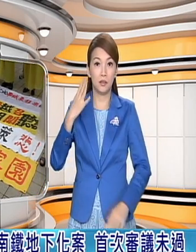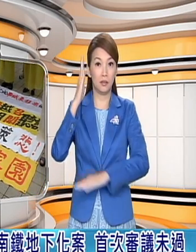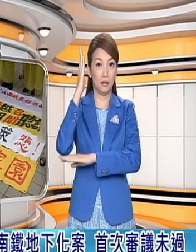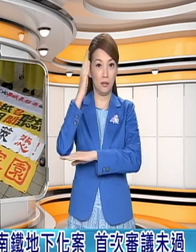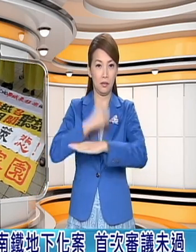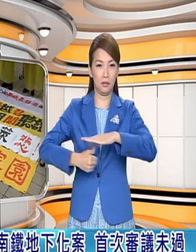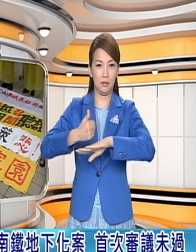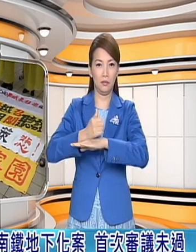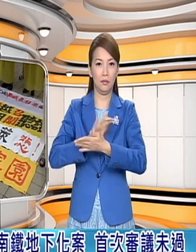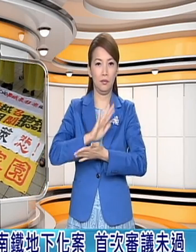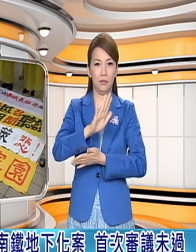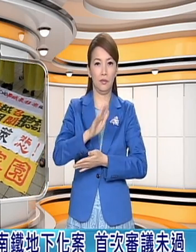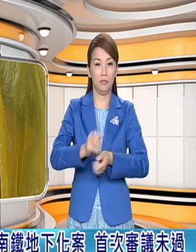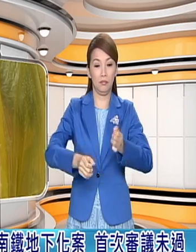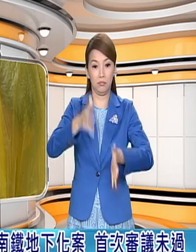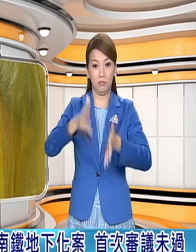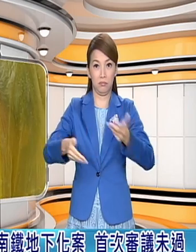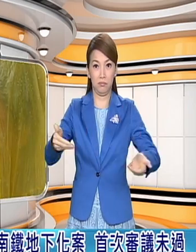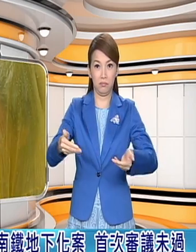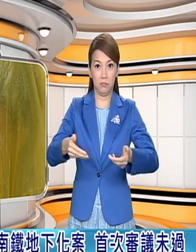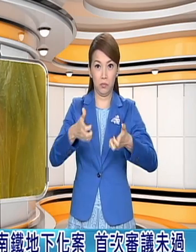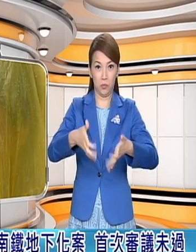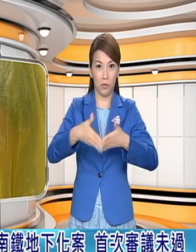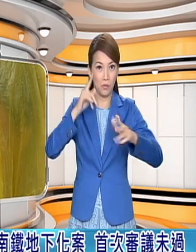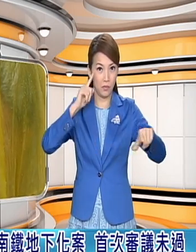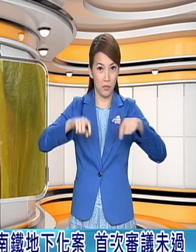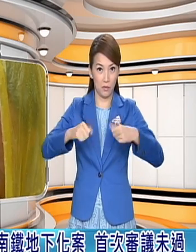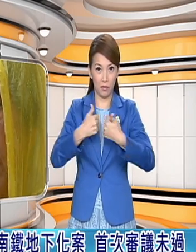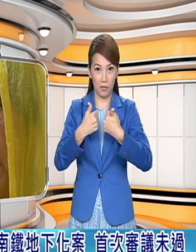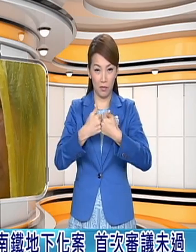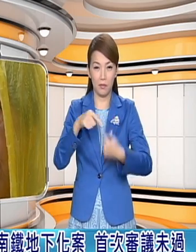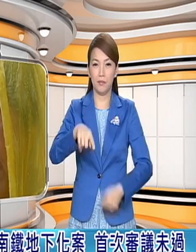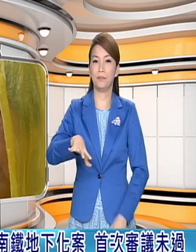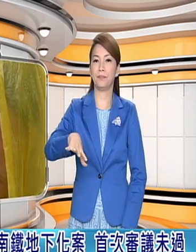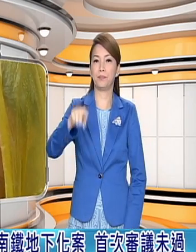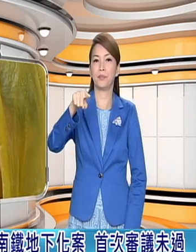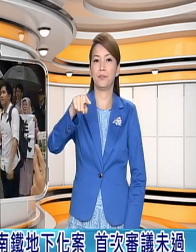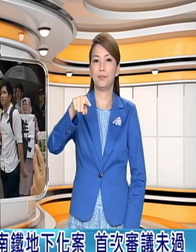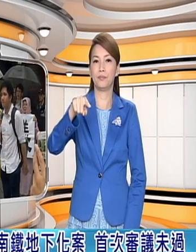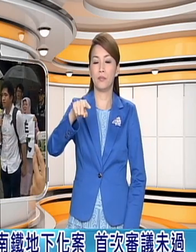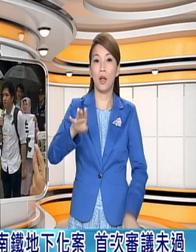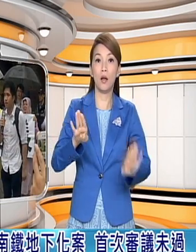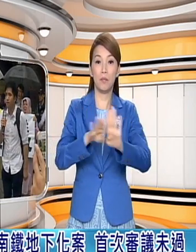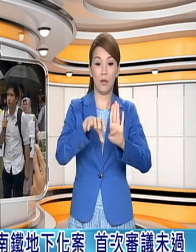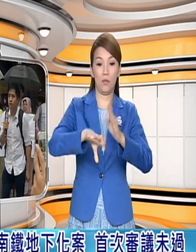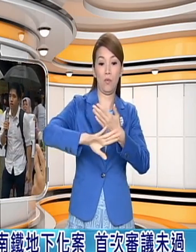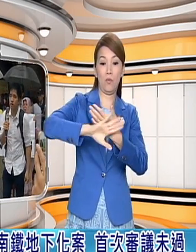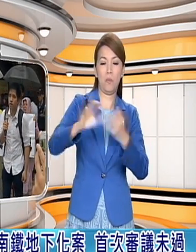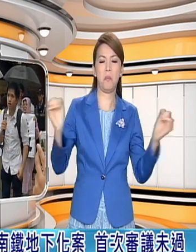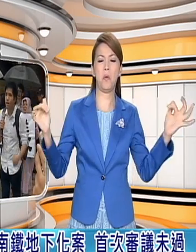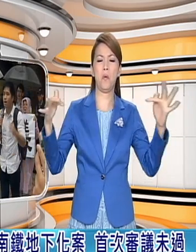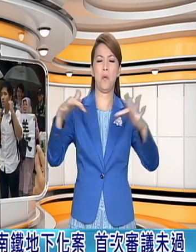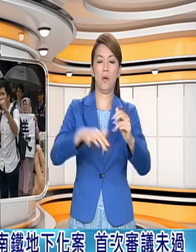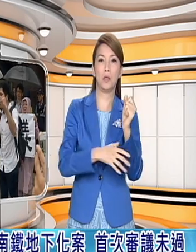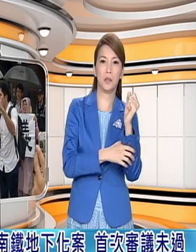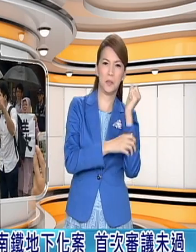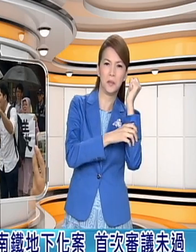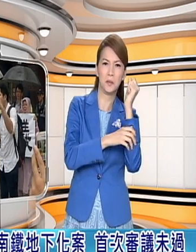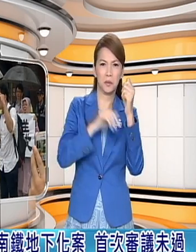内政部要决议的重大都市计划案。支持和反对的民众也在场